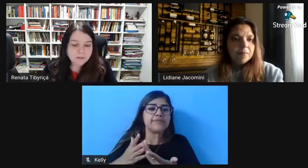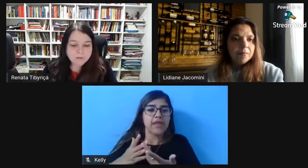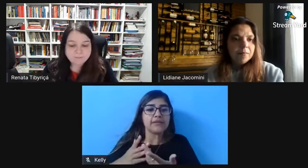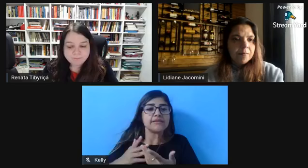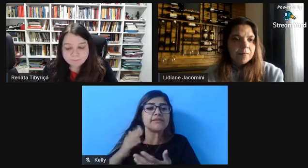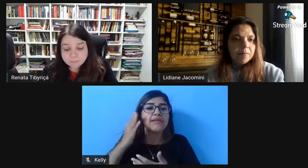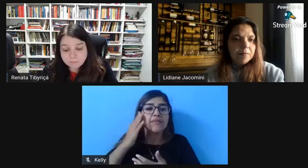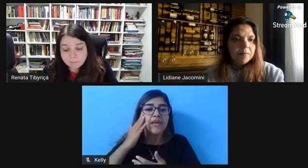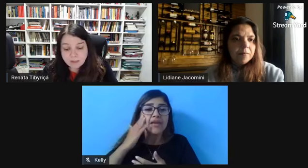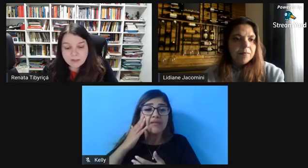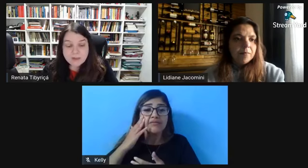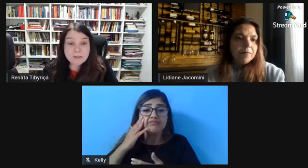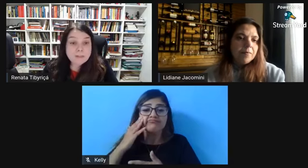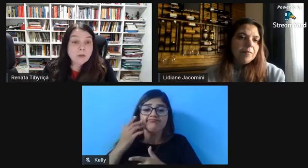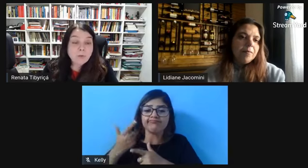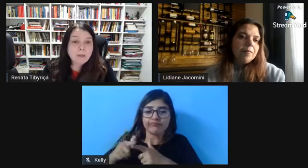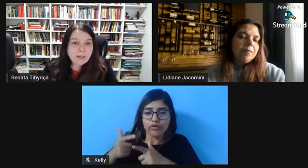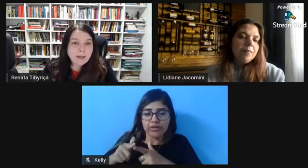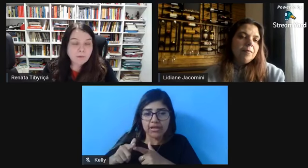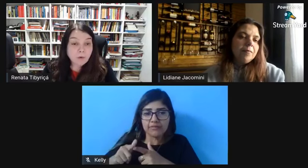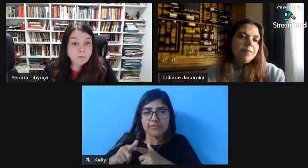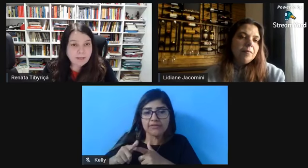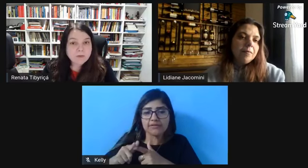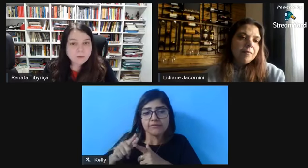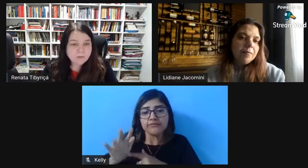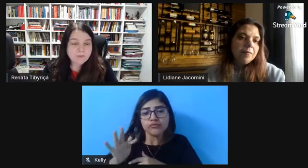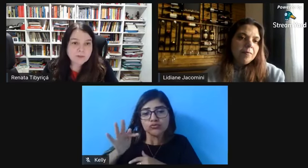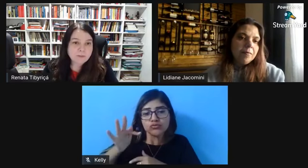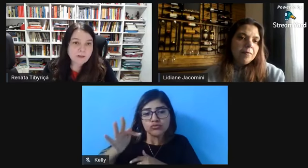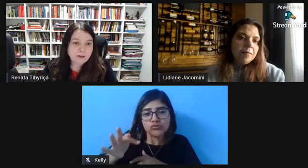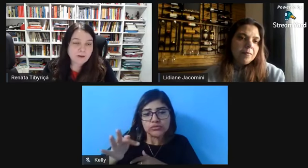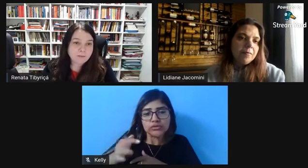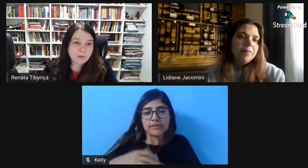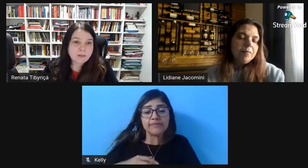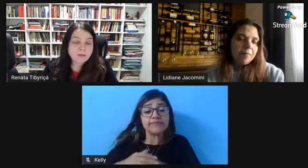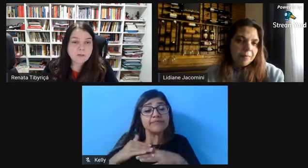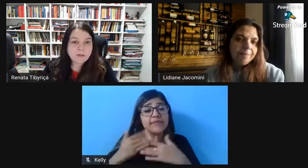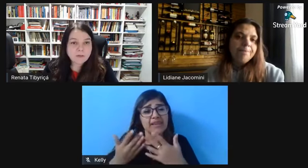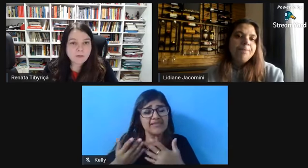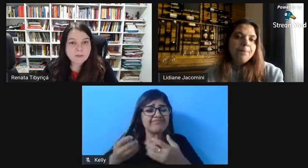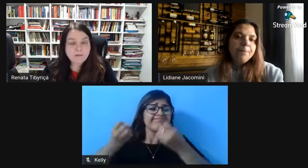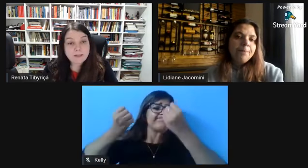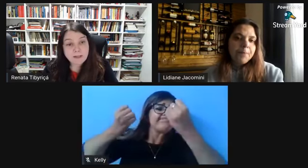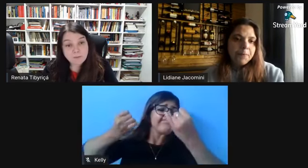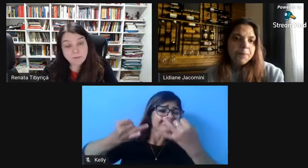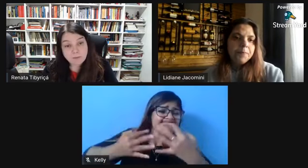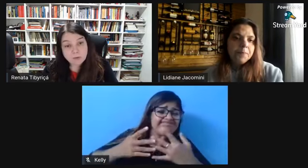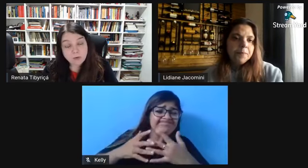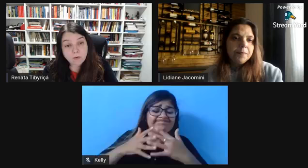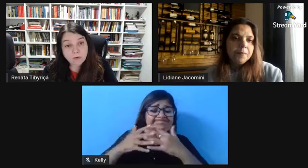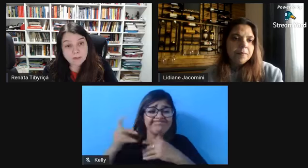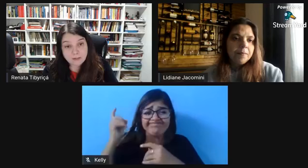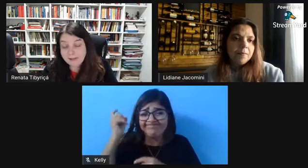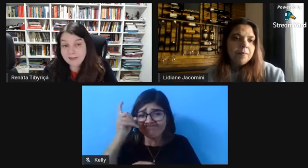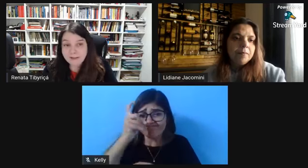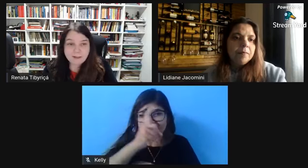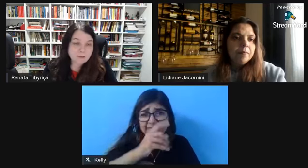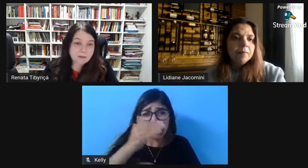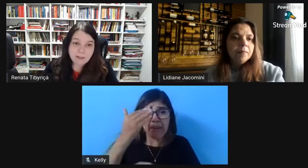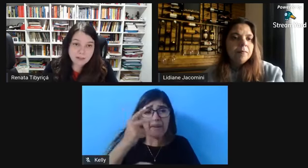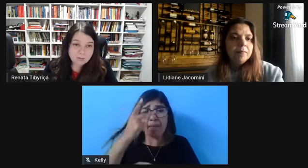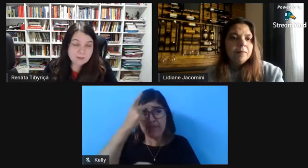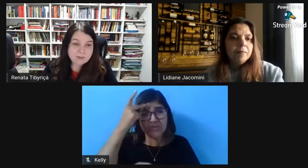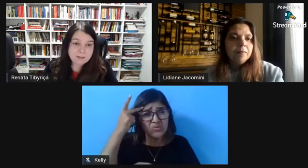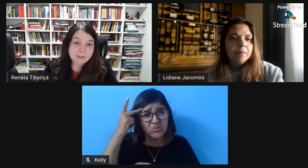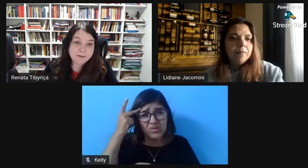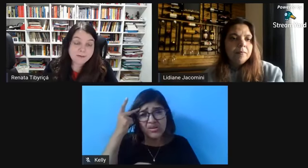gerar isso. Mas isso é complicado, é complexo de você explicar, porque é difícil, inclusive, até para uma pessoa leiga, que não